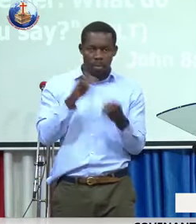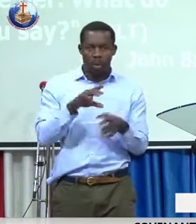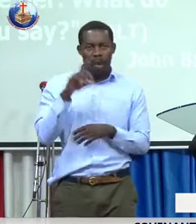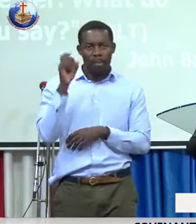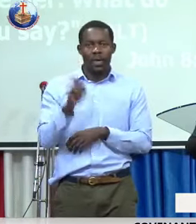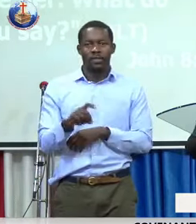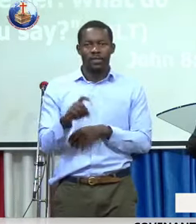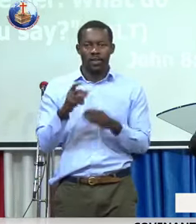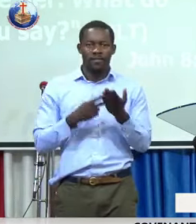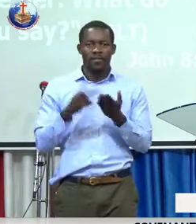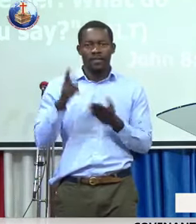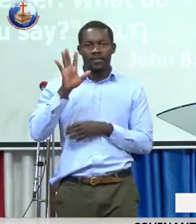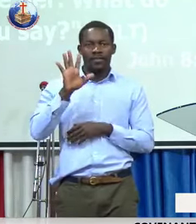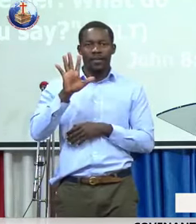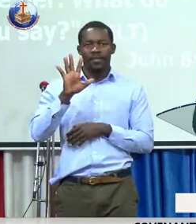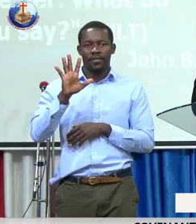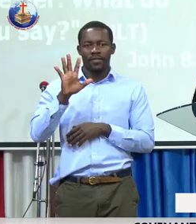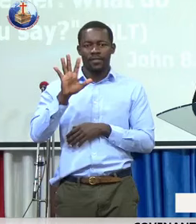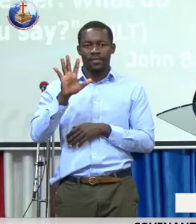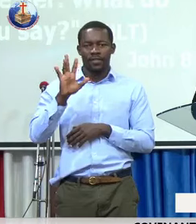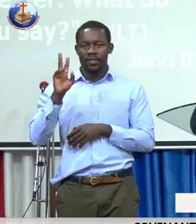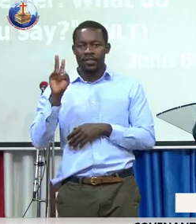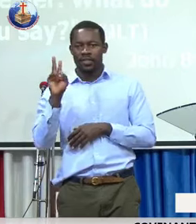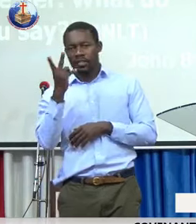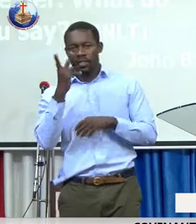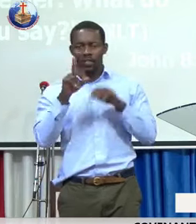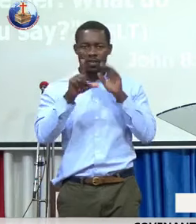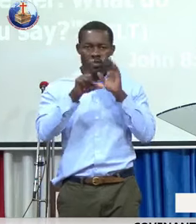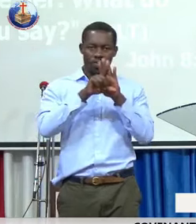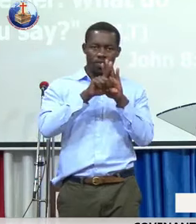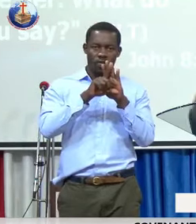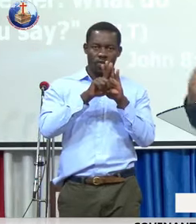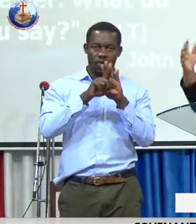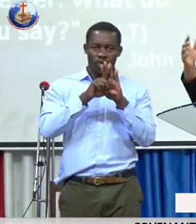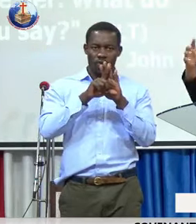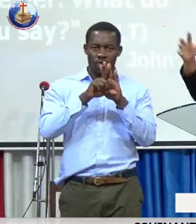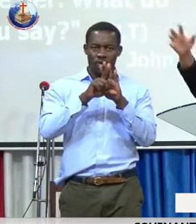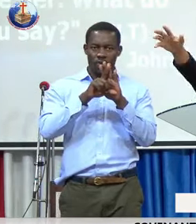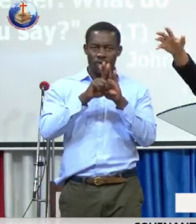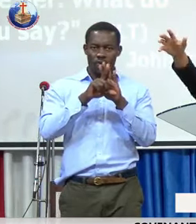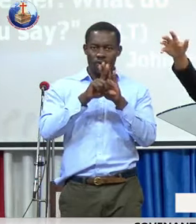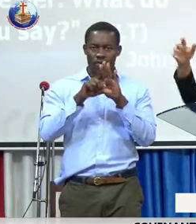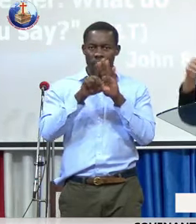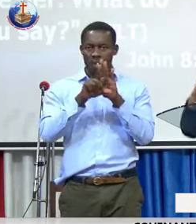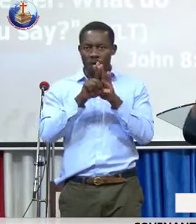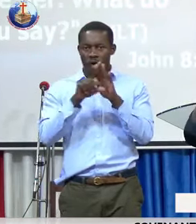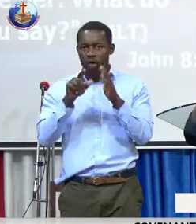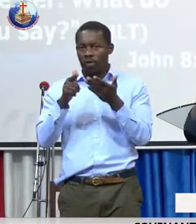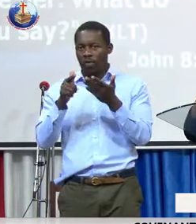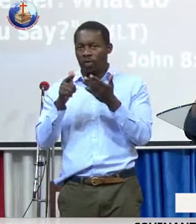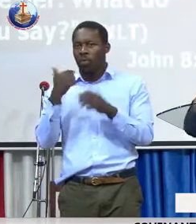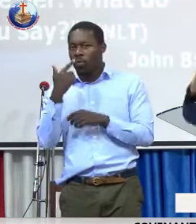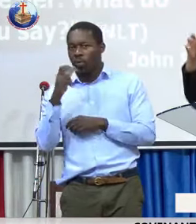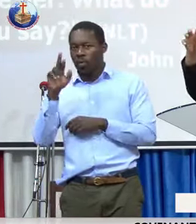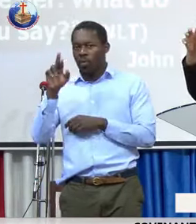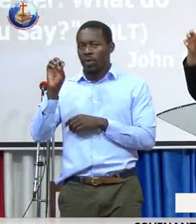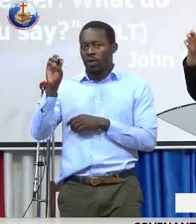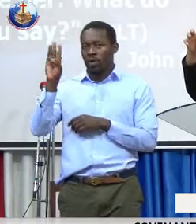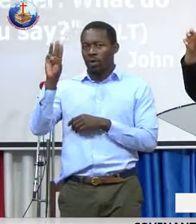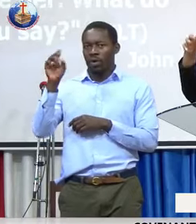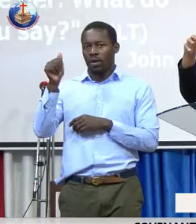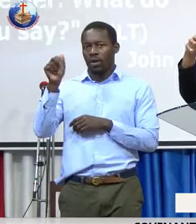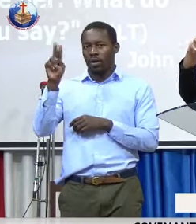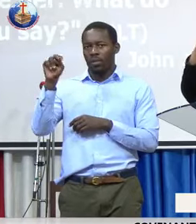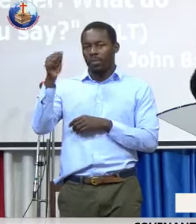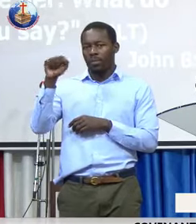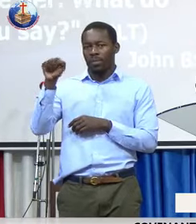right? Mstari wa 5. And the second law, na sheria ya pili, was the law of the Romans. Ilikuwa sheria ya Warumi. The Romans